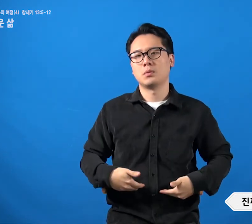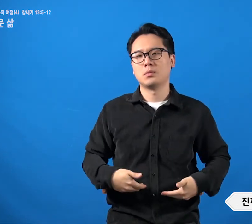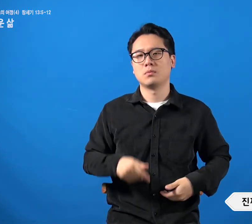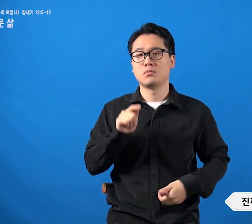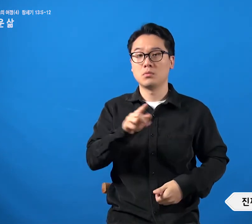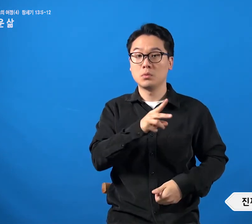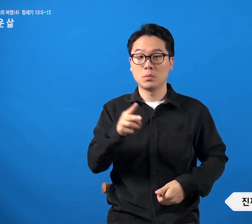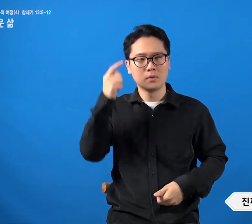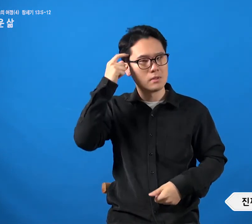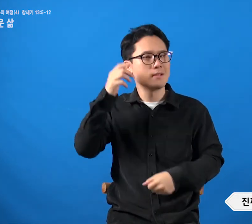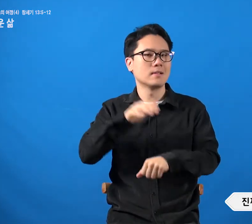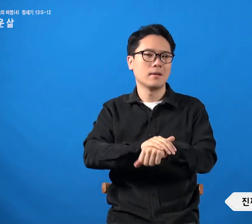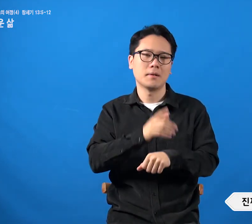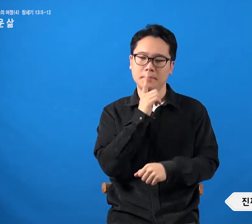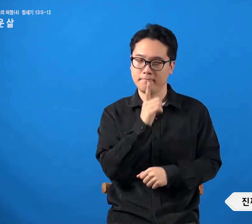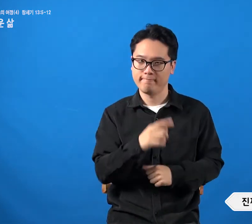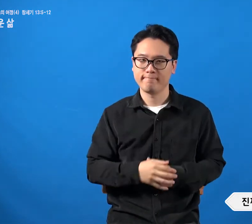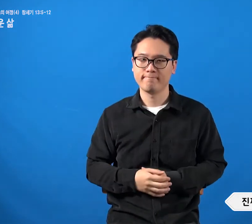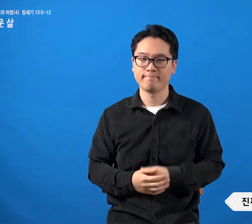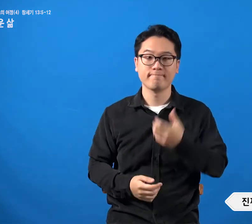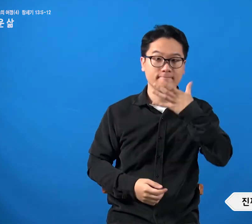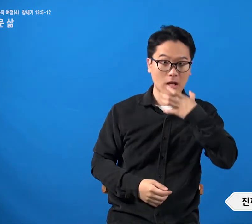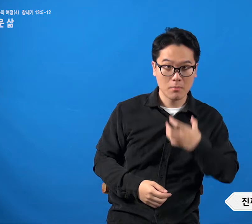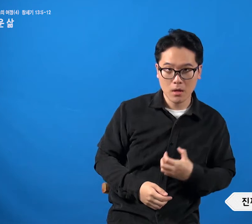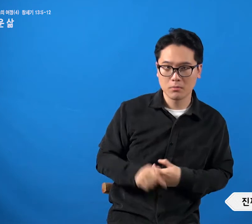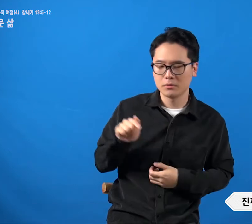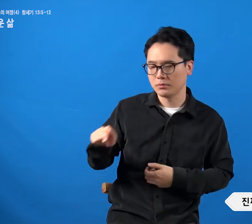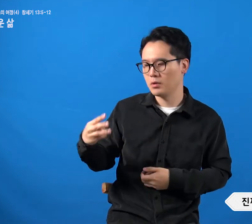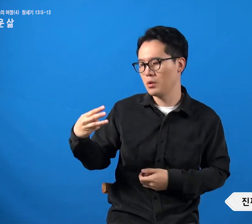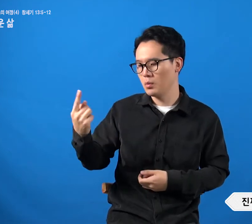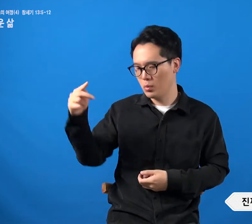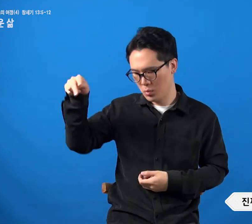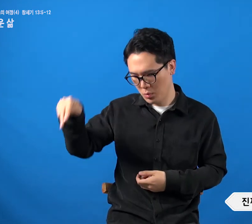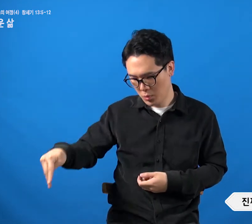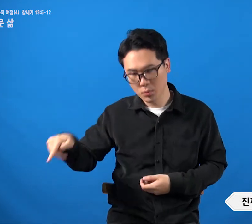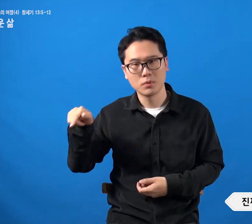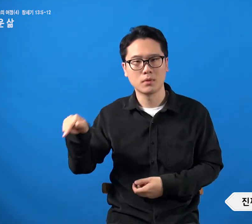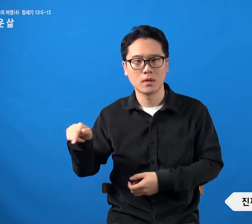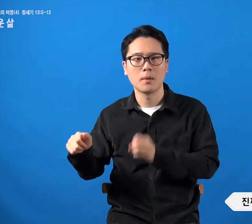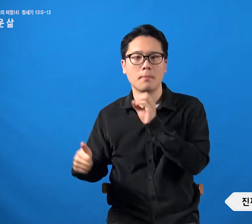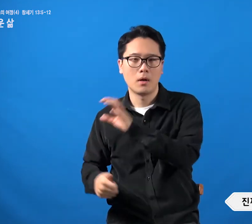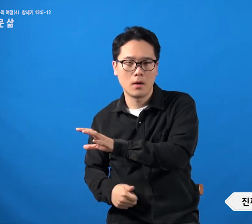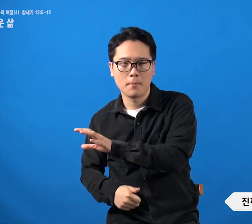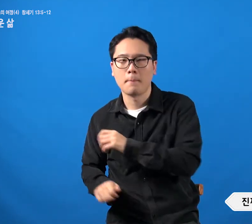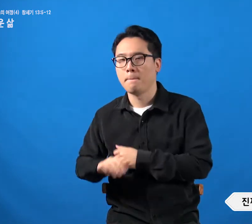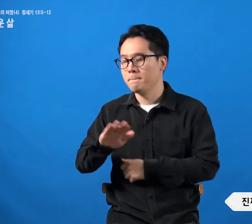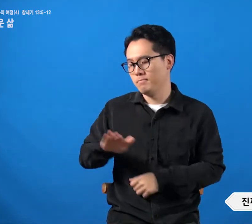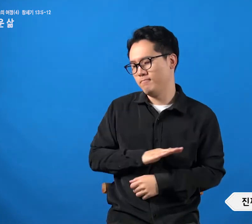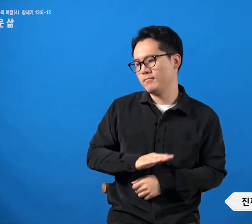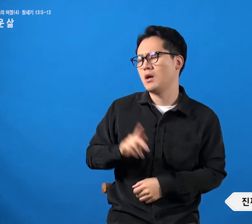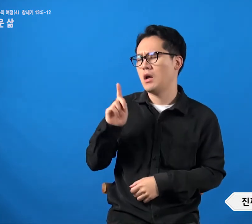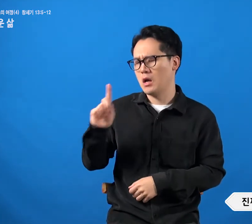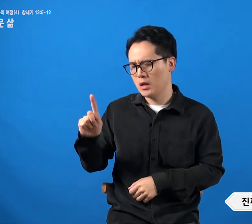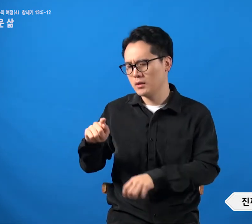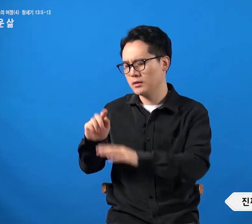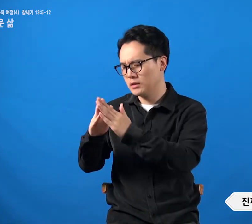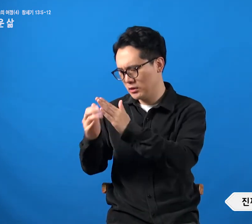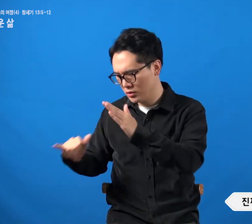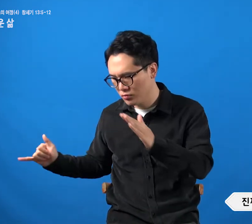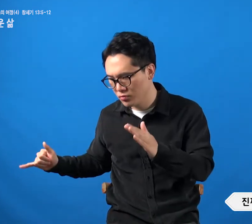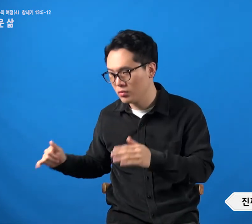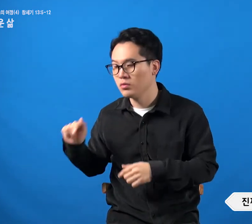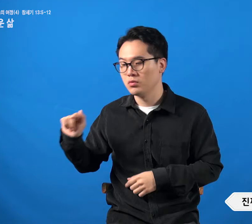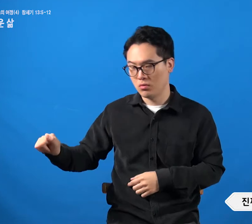봅니다. 그는 롯에게 이렇게 이야기합니다. 우리는 한 친족이라 나나 너나